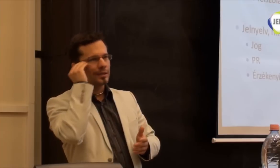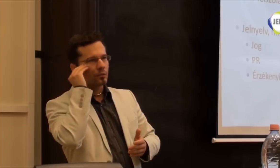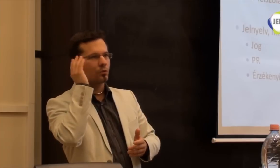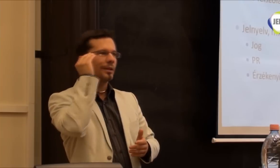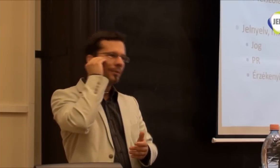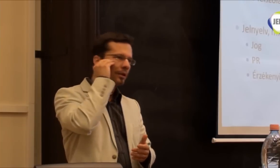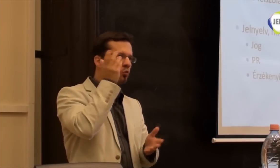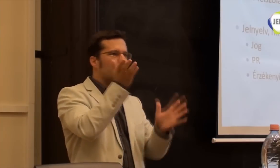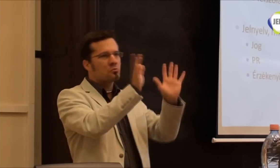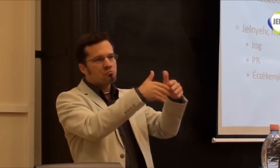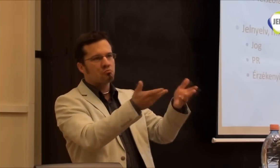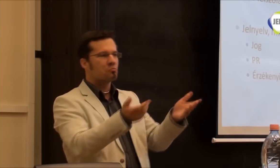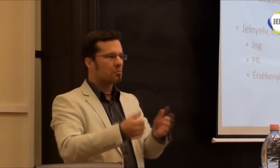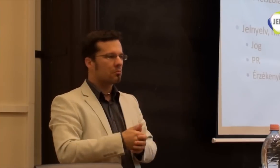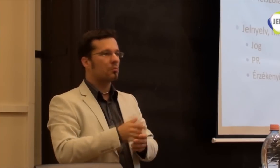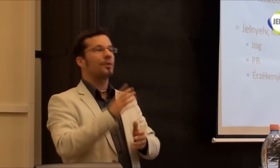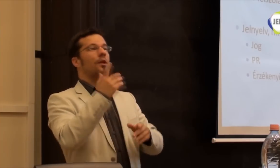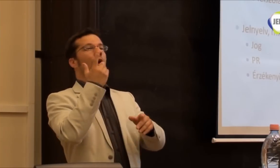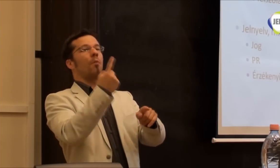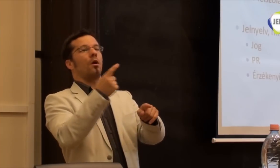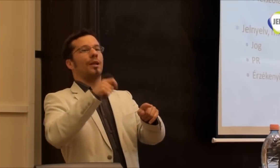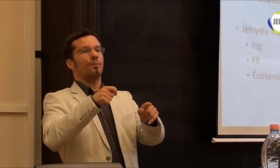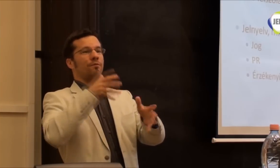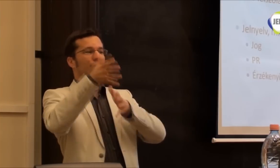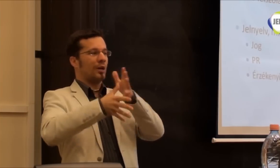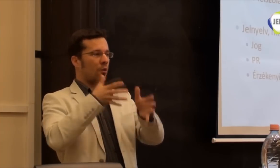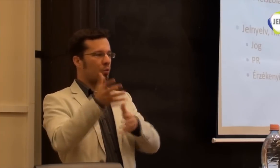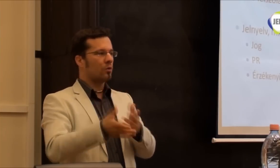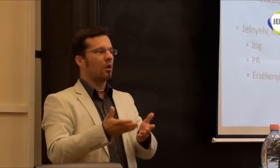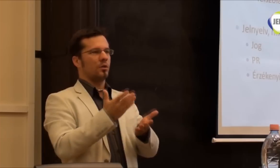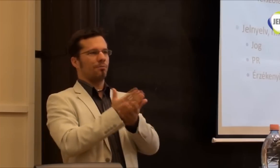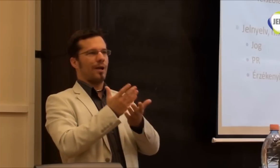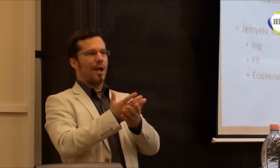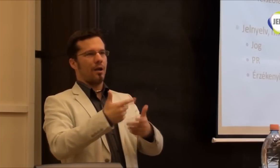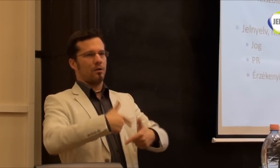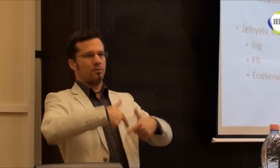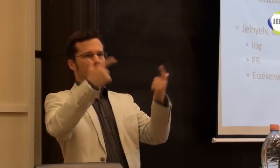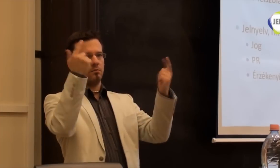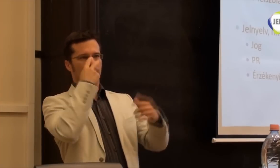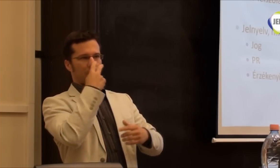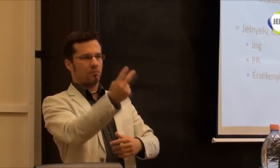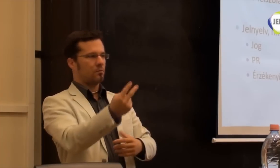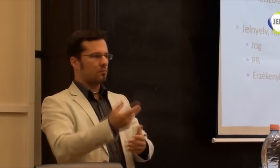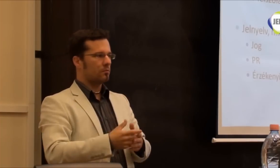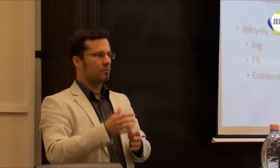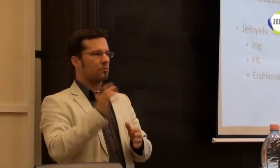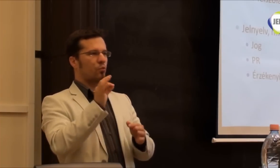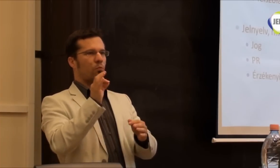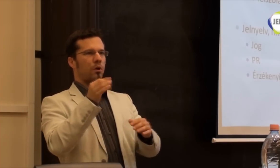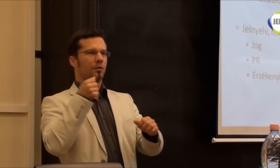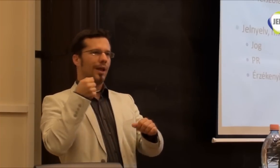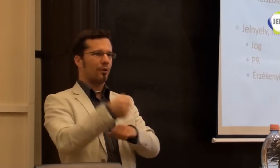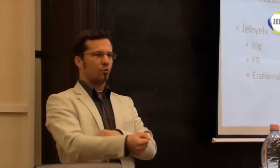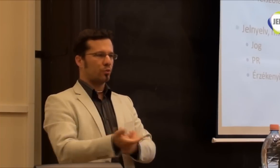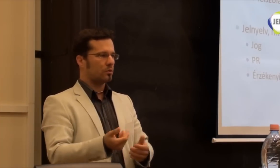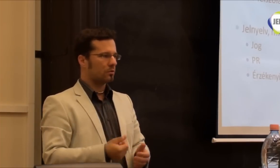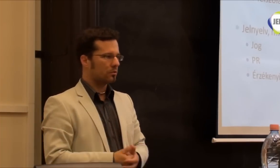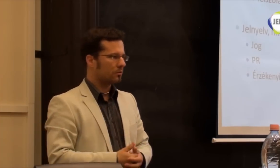próbálkozik valami, érthető vagy nem érthető, az őket nem érinti. De az, hogy maga a képviselő jelnyelven szólal föl, ez